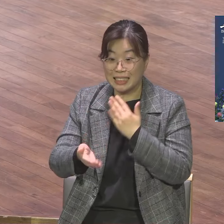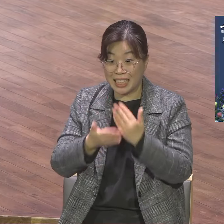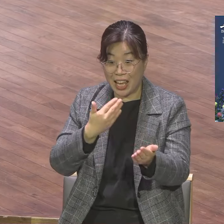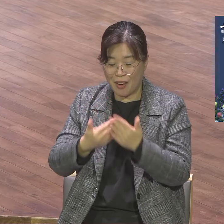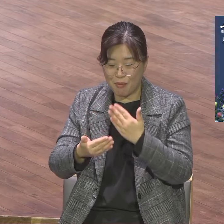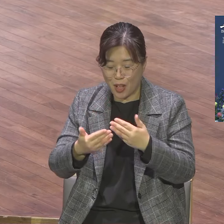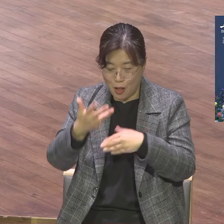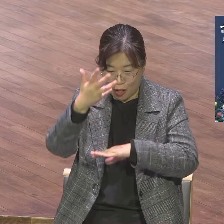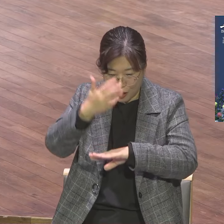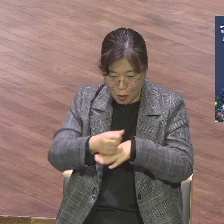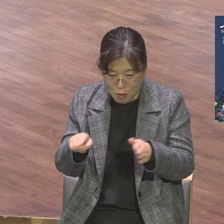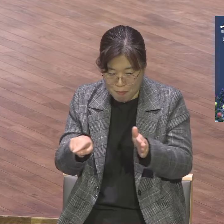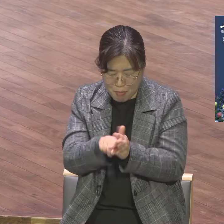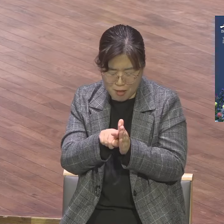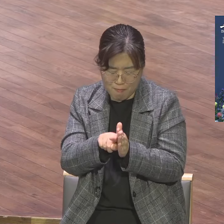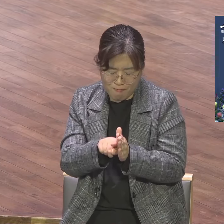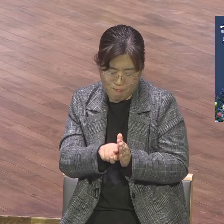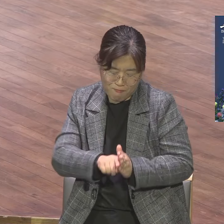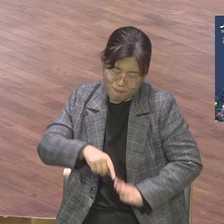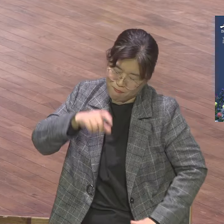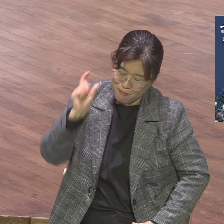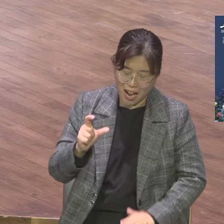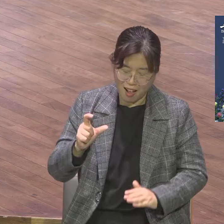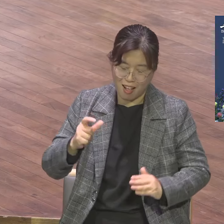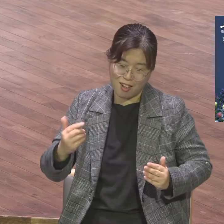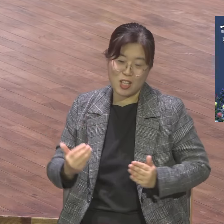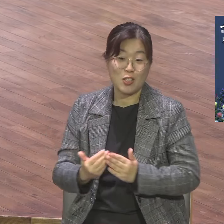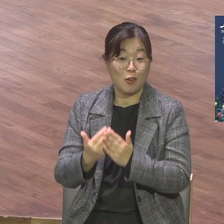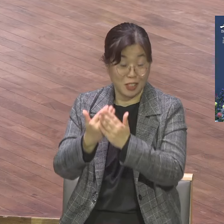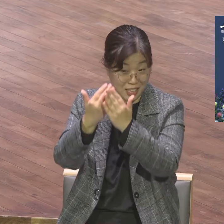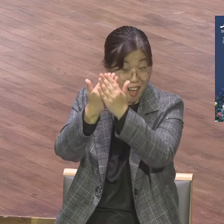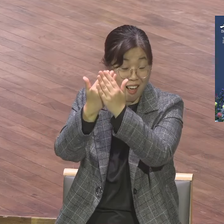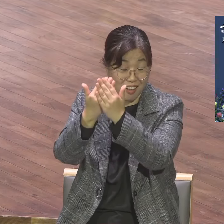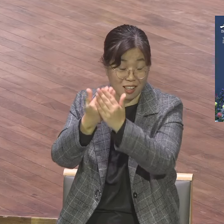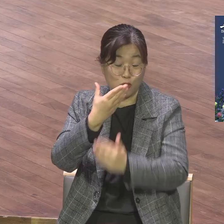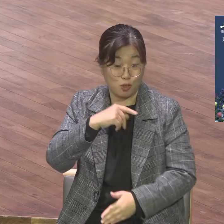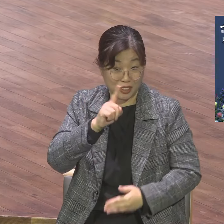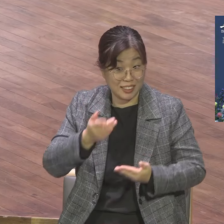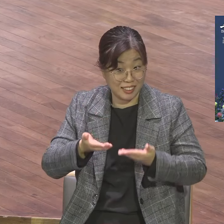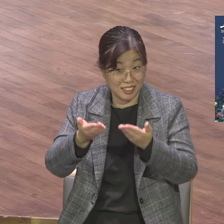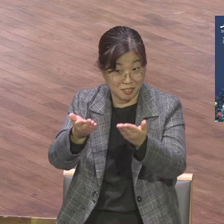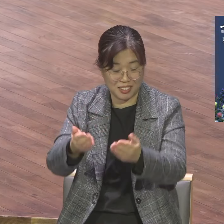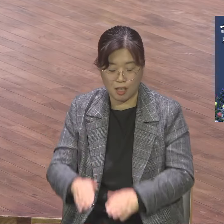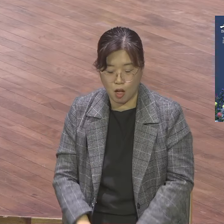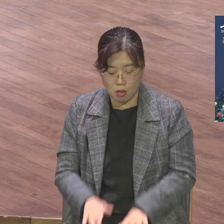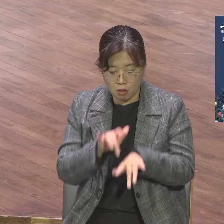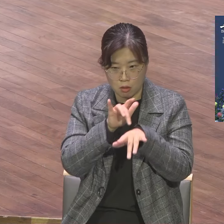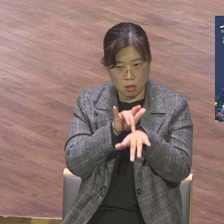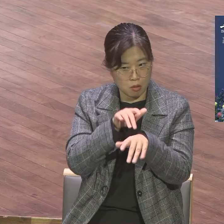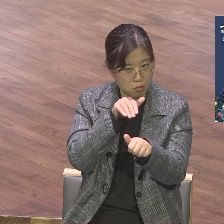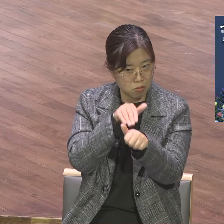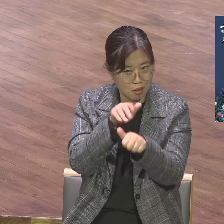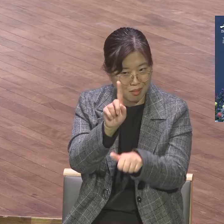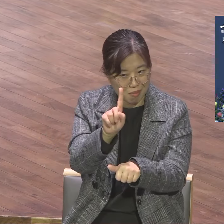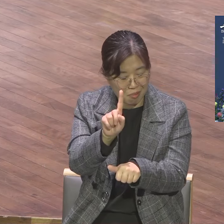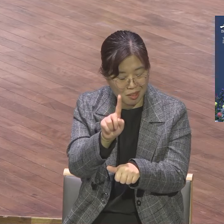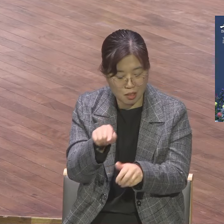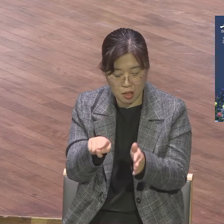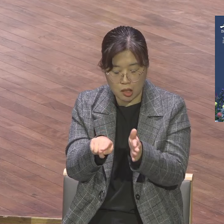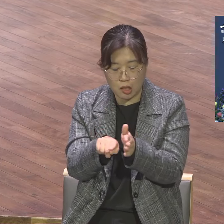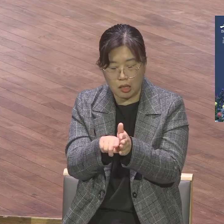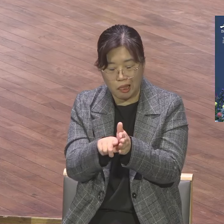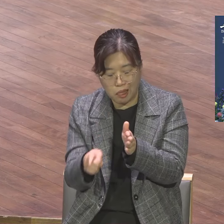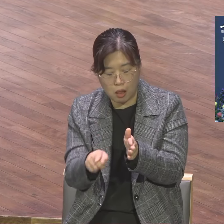빼잖아요. 힘 빼. 쫙 힘 빼버리잖아요. 응? 교회 나갈 힘도 없게 만들고 직분 맡은 일을 안